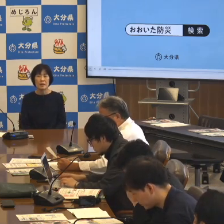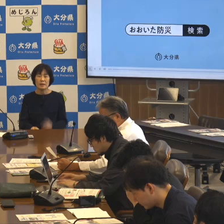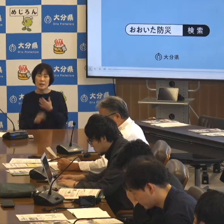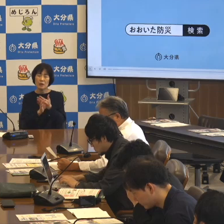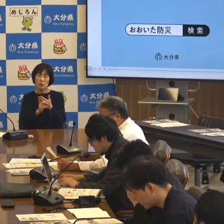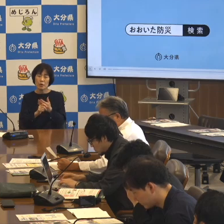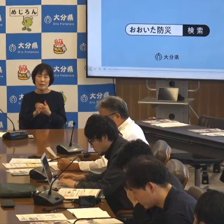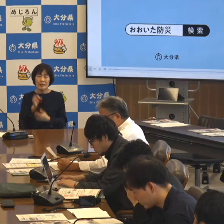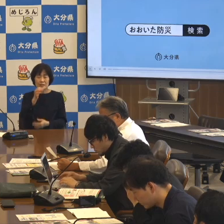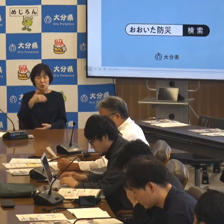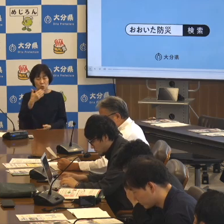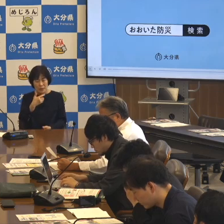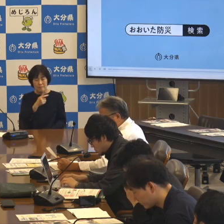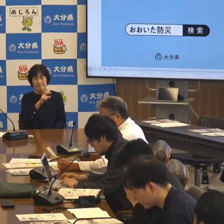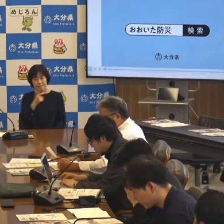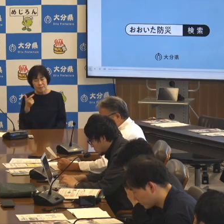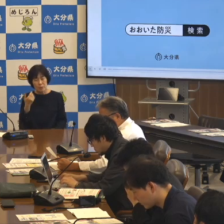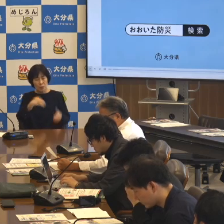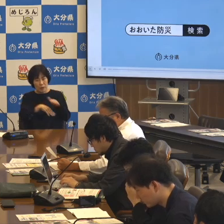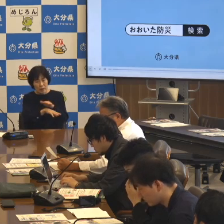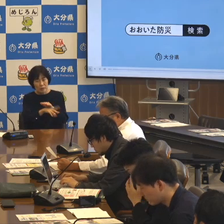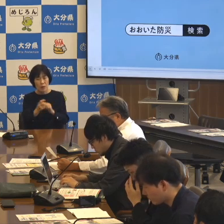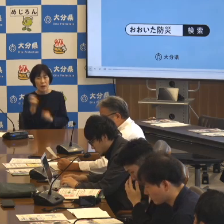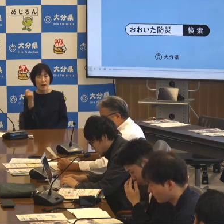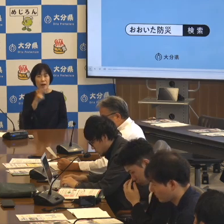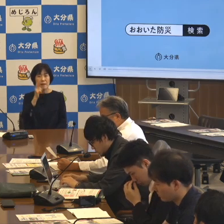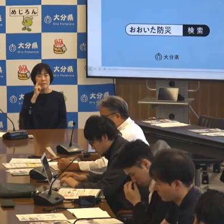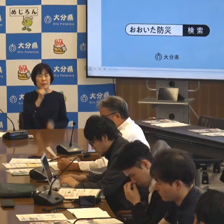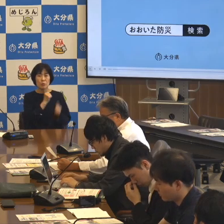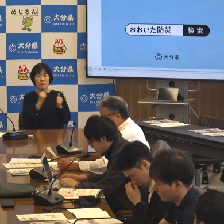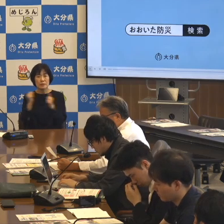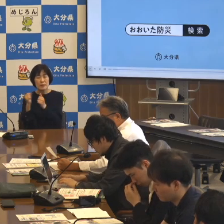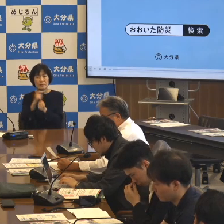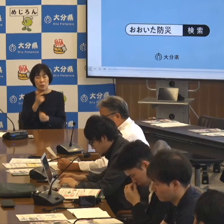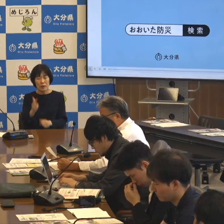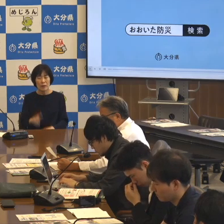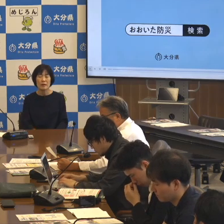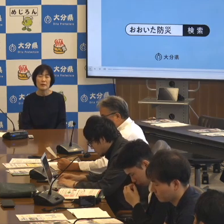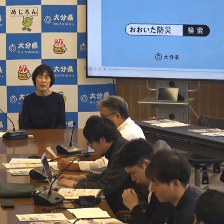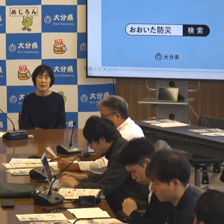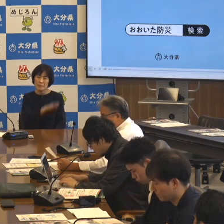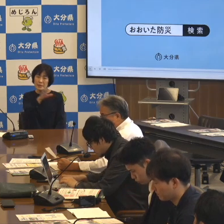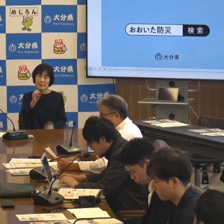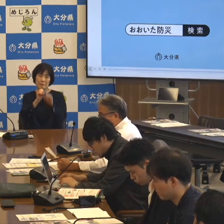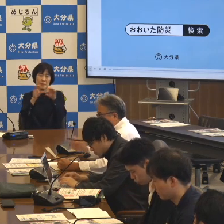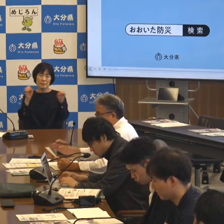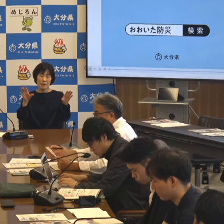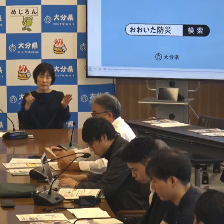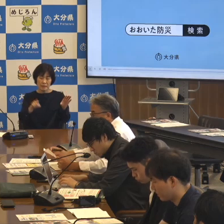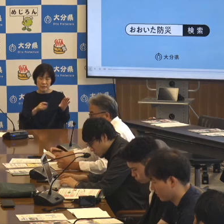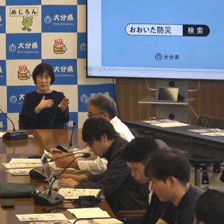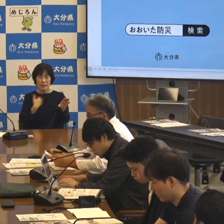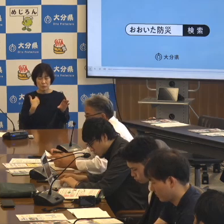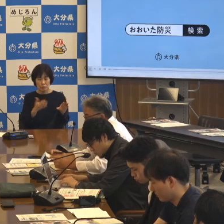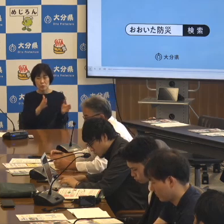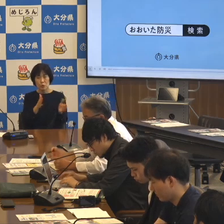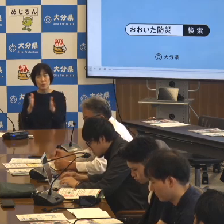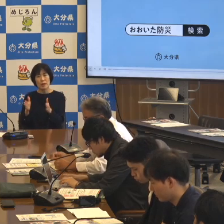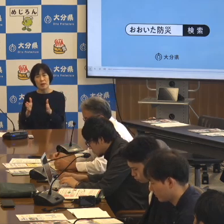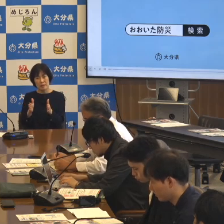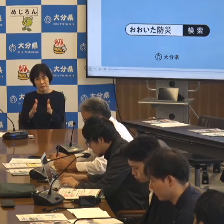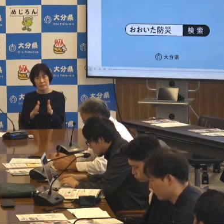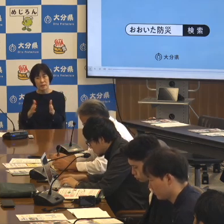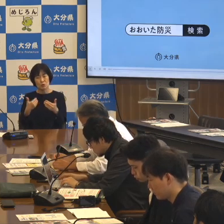とか、早めの避難とかですね、声かけをできるだけ平時からしていただきまして、備えていただきますようにお願いしたいと思